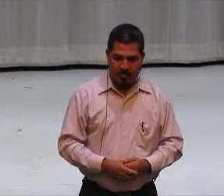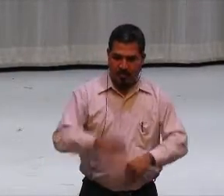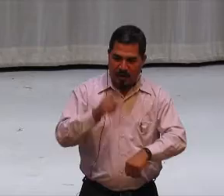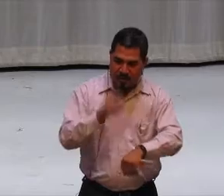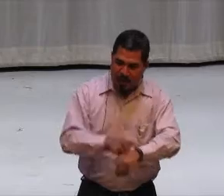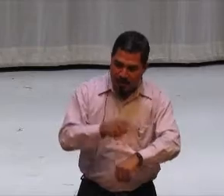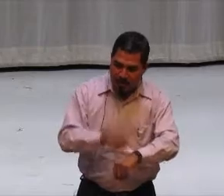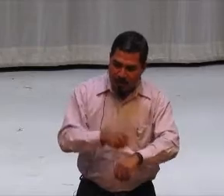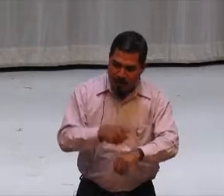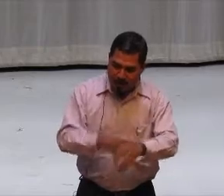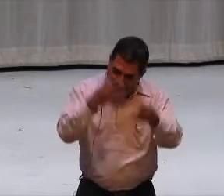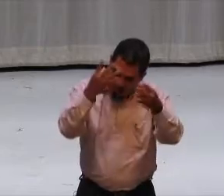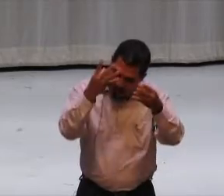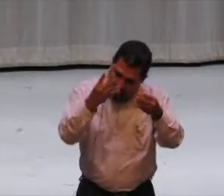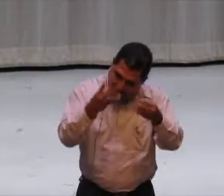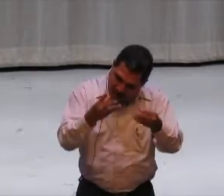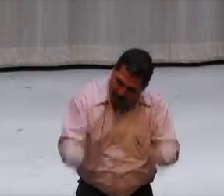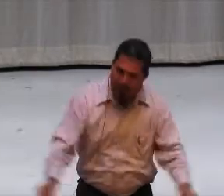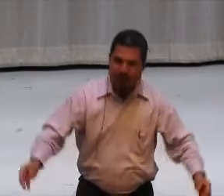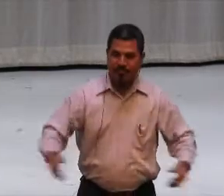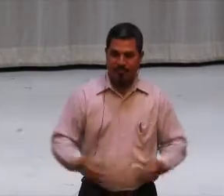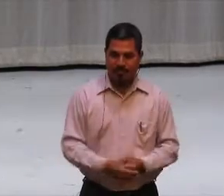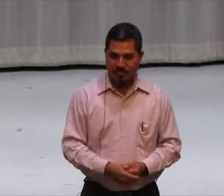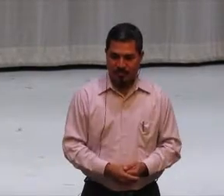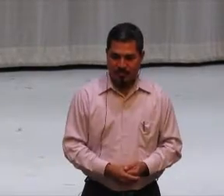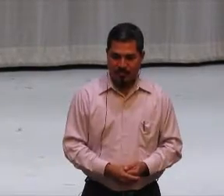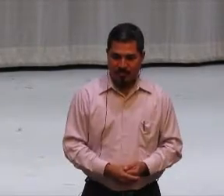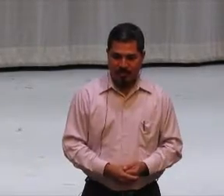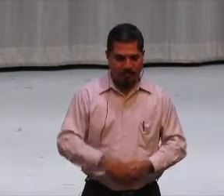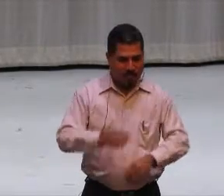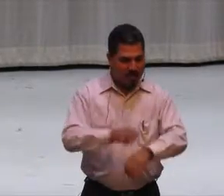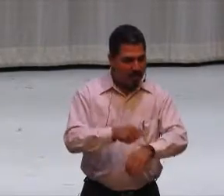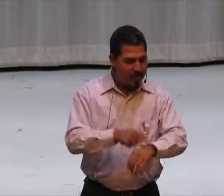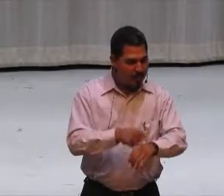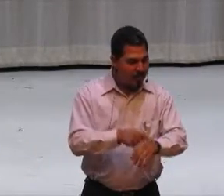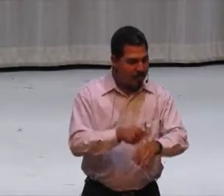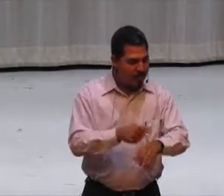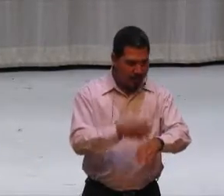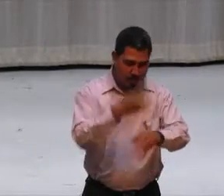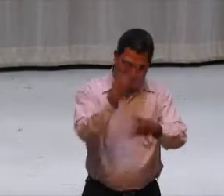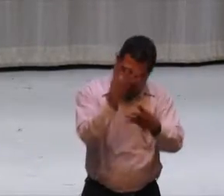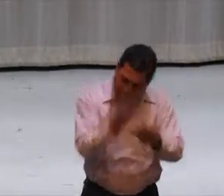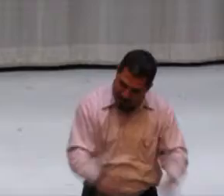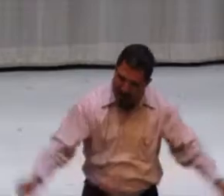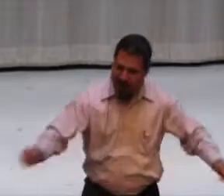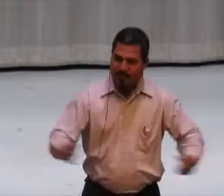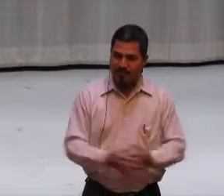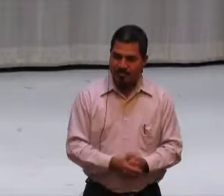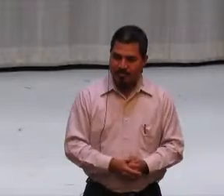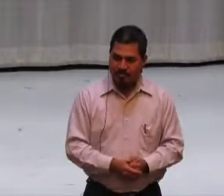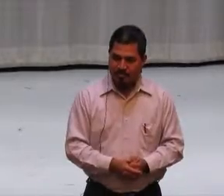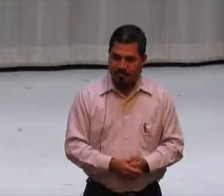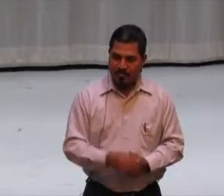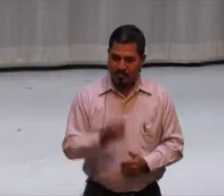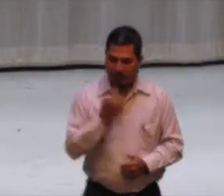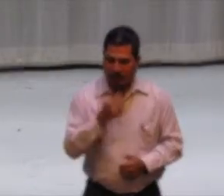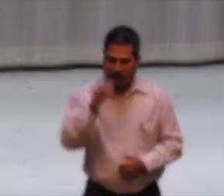Porque el tiempo se está acabando. Porque el tiempo se va a terminar. Como dije